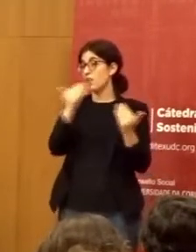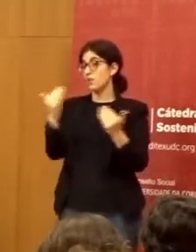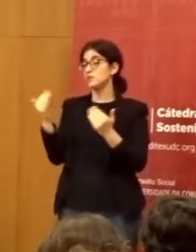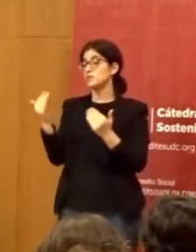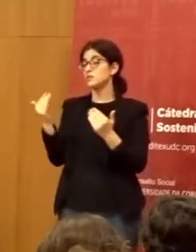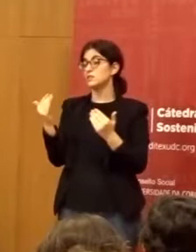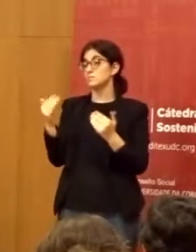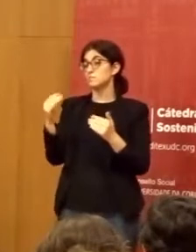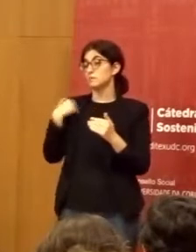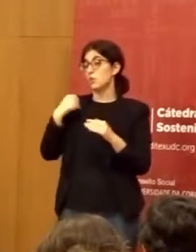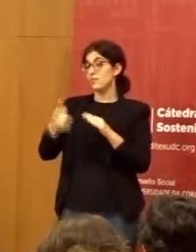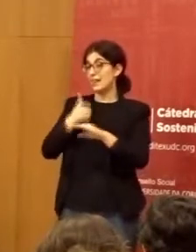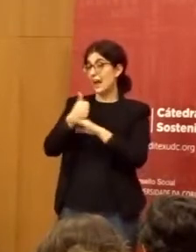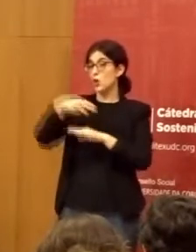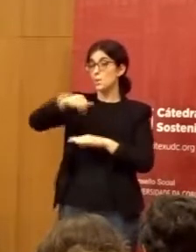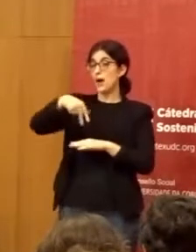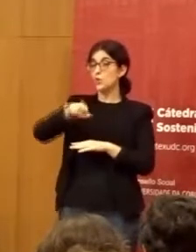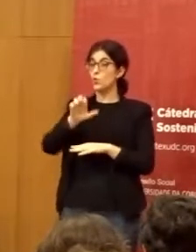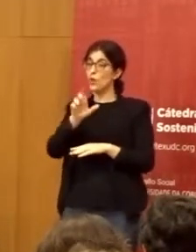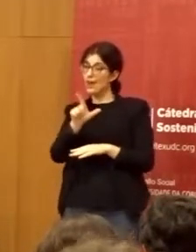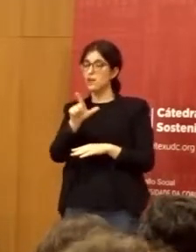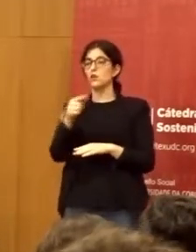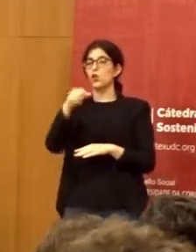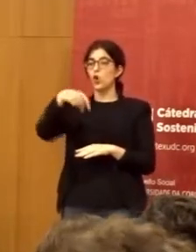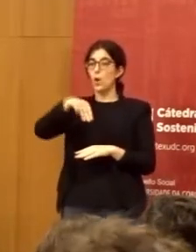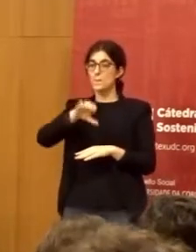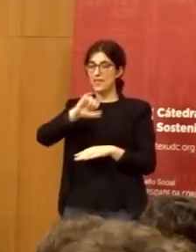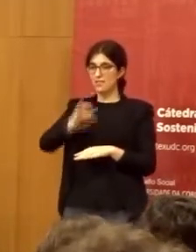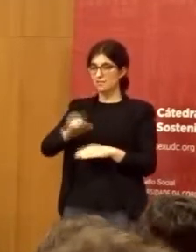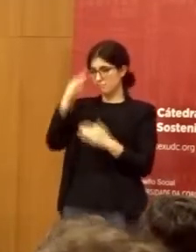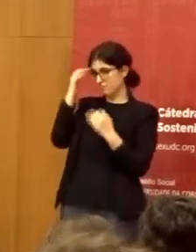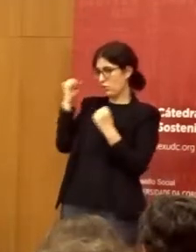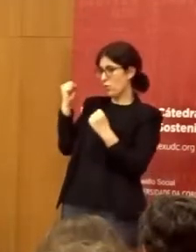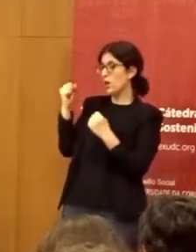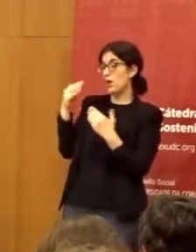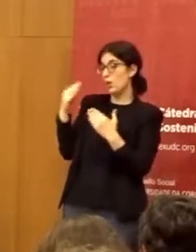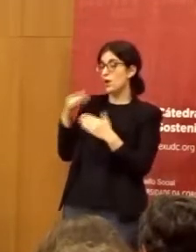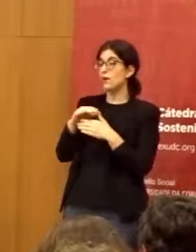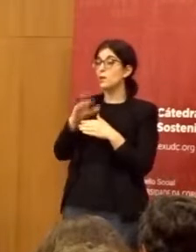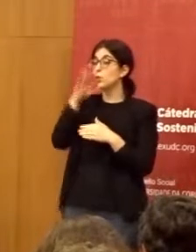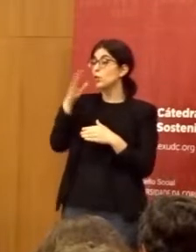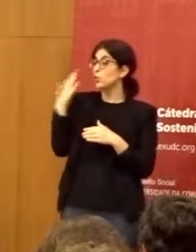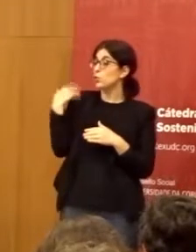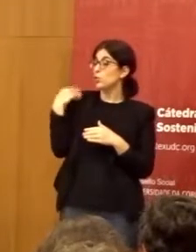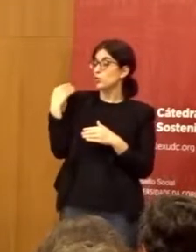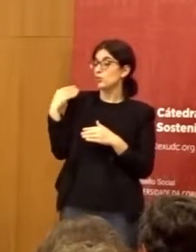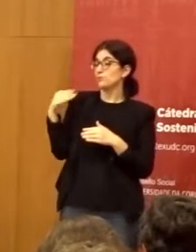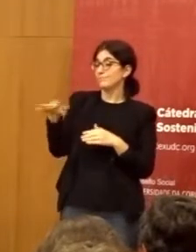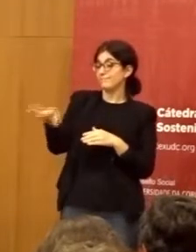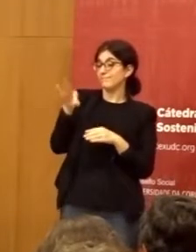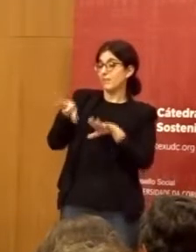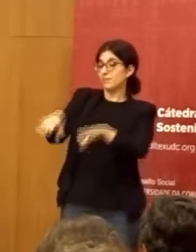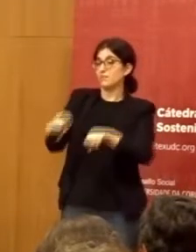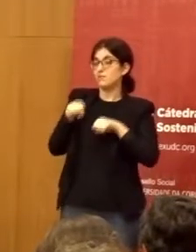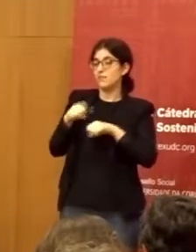aquí del decano Manuel Gómez Suárez, darle la enhorabuena por su reciente nombramiento y toma de posesión como decano de